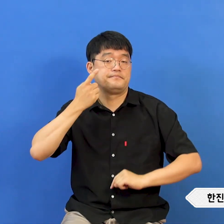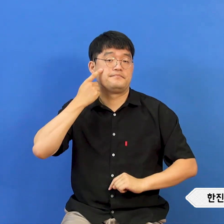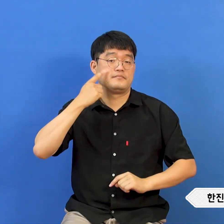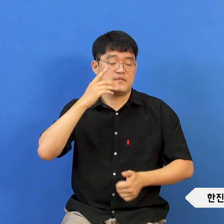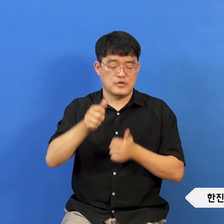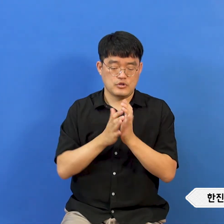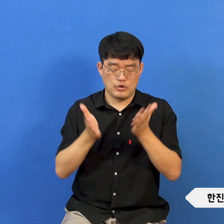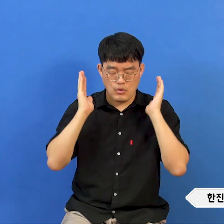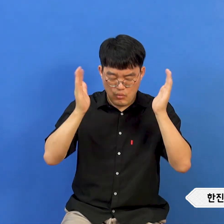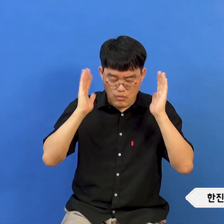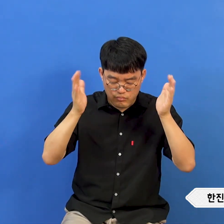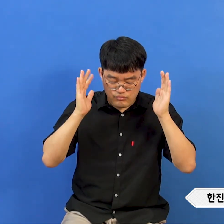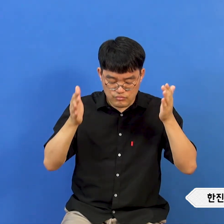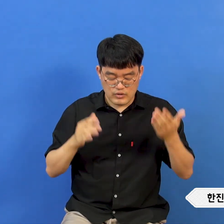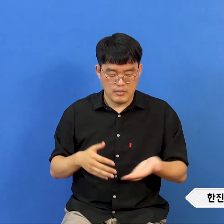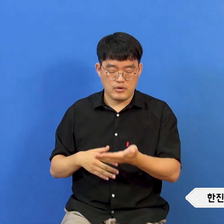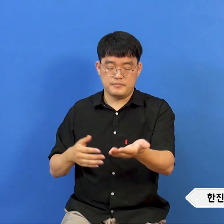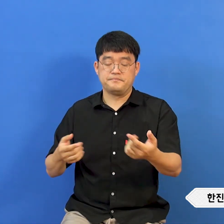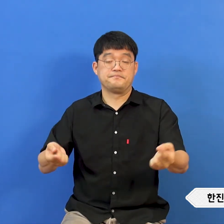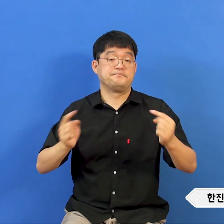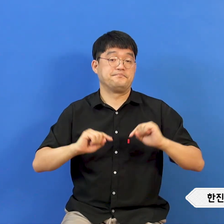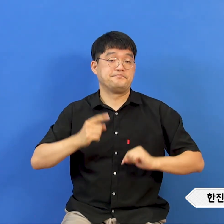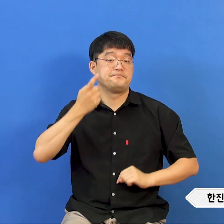성경 공부를 본격적으로 한번 해보십시오.